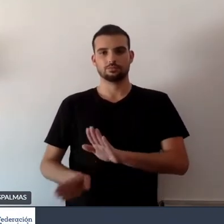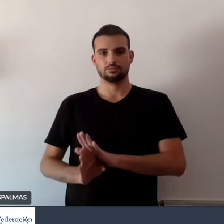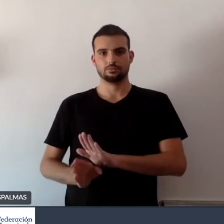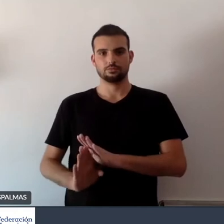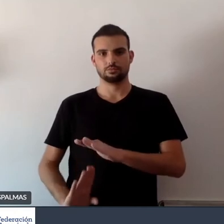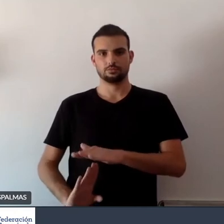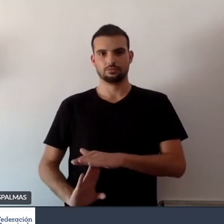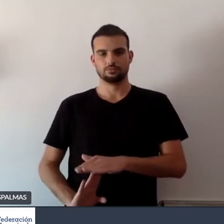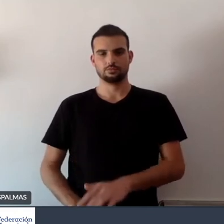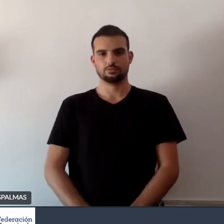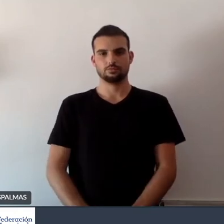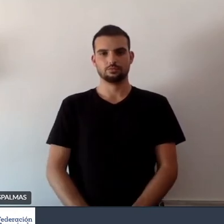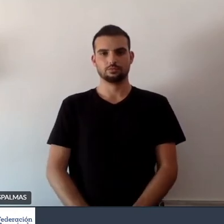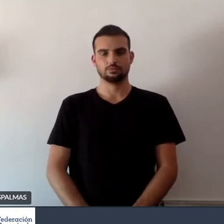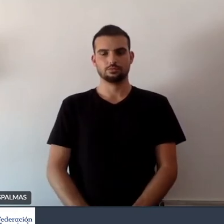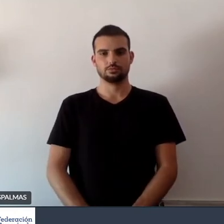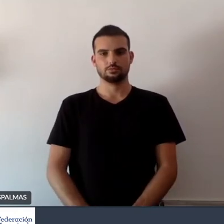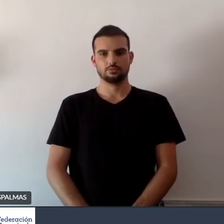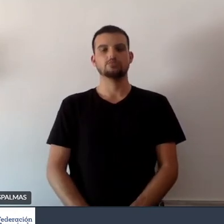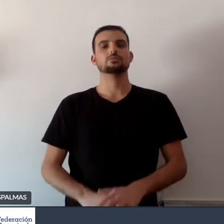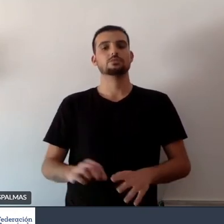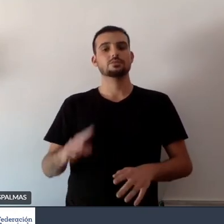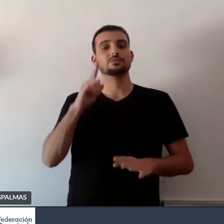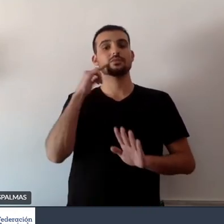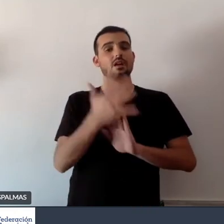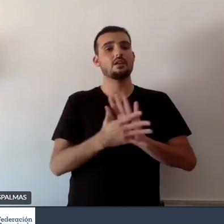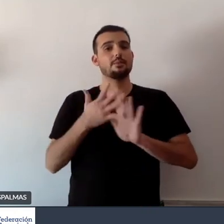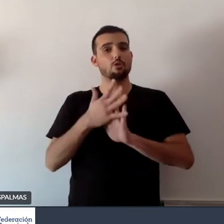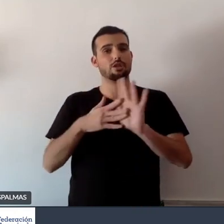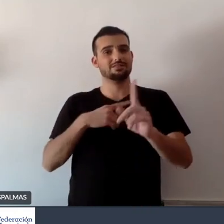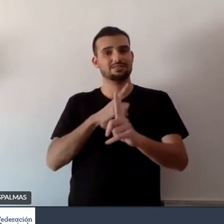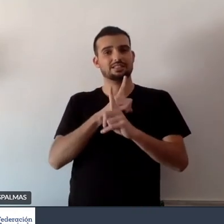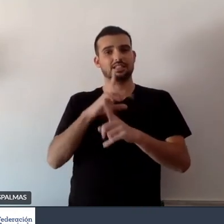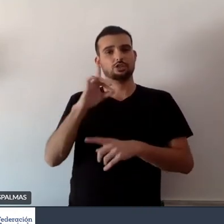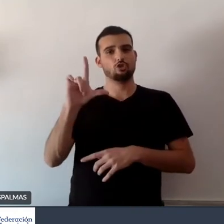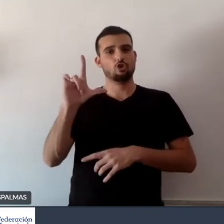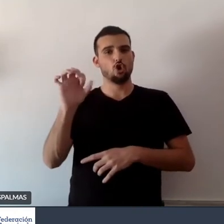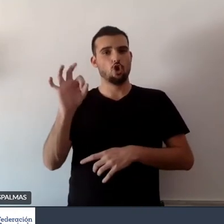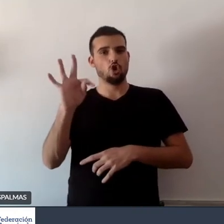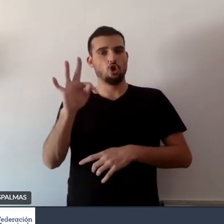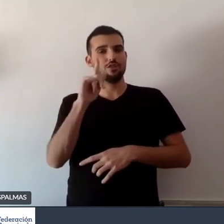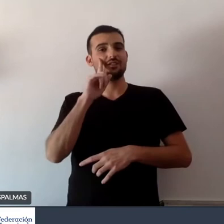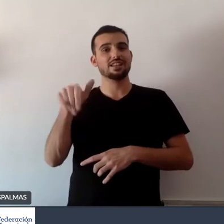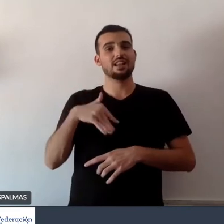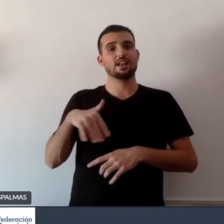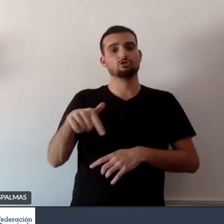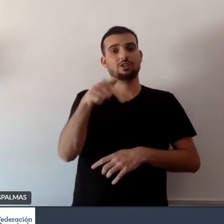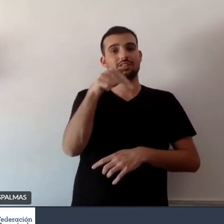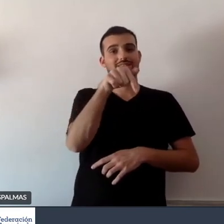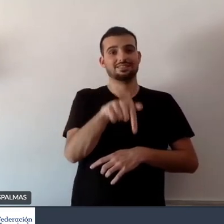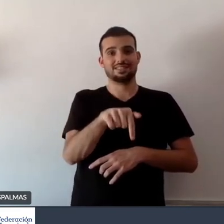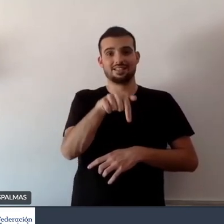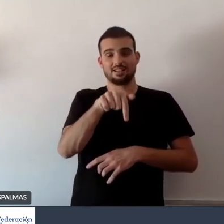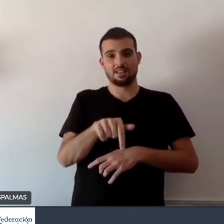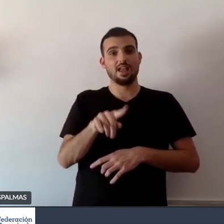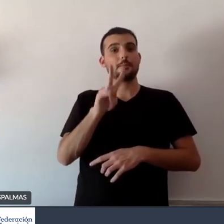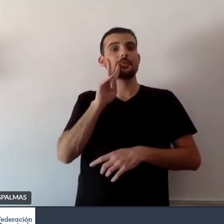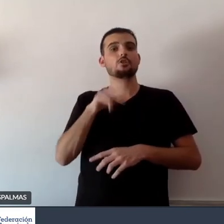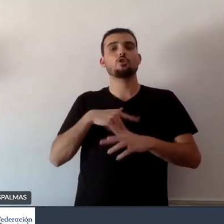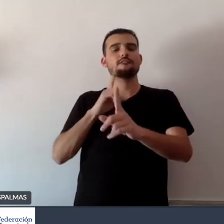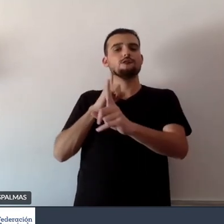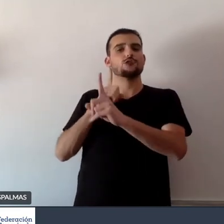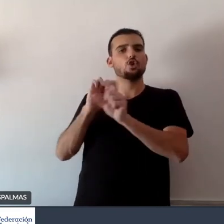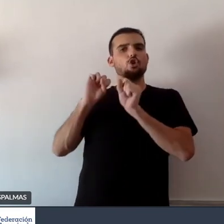ver el spacing que hablábamos antes de los slots y de 45 grados, y fijaros en la parte izquierda de la pantalla donde vemos ese bloqueo ciego, que también es cada vez